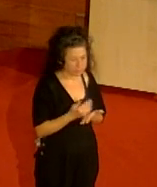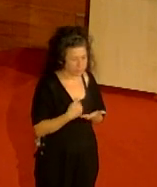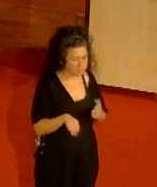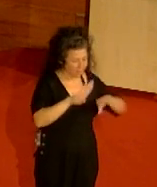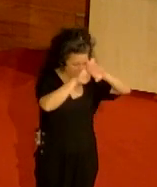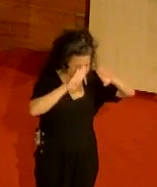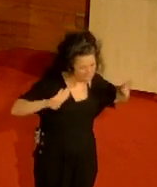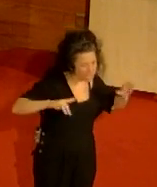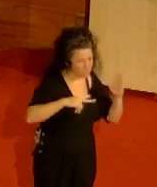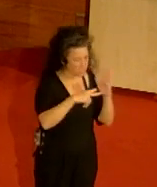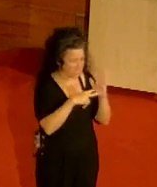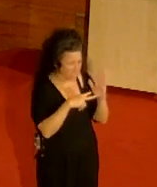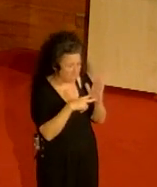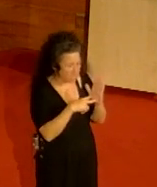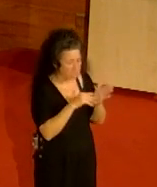sirios,